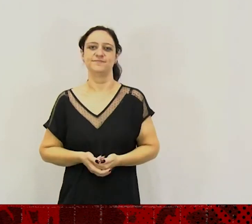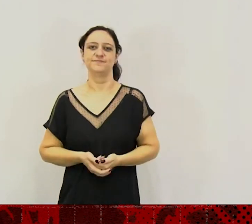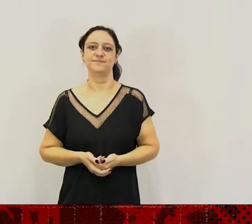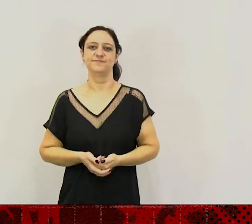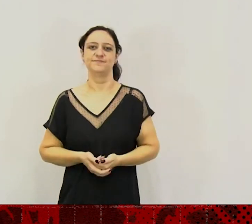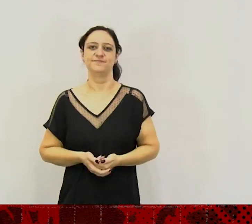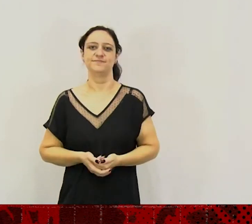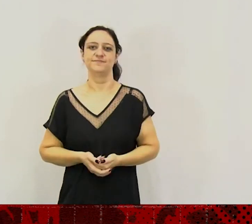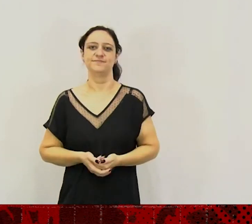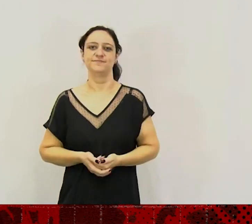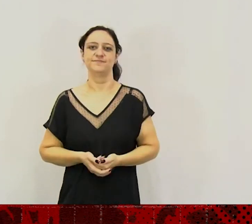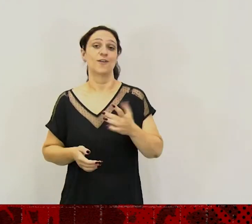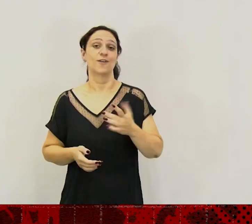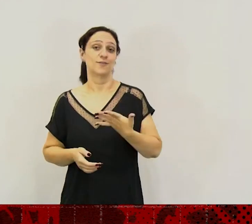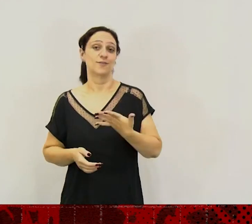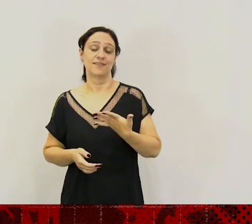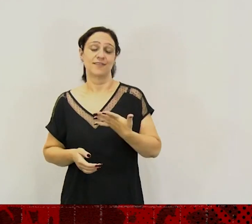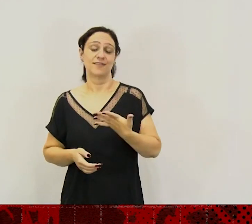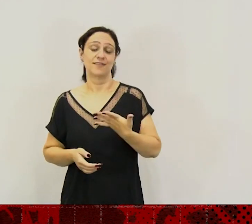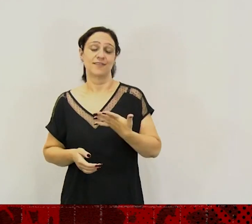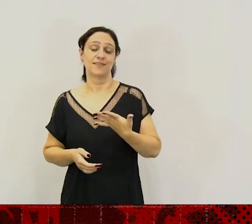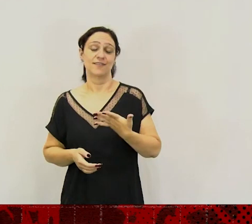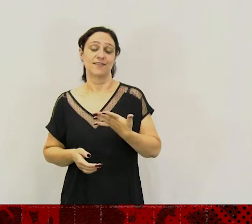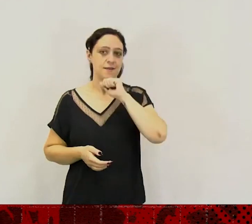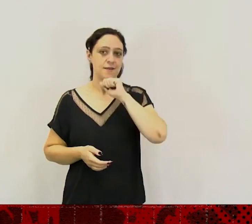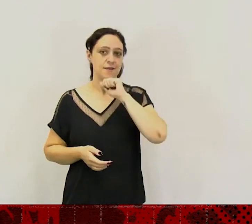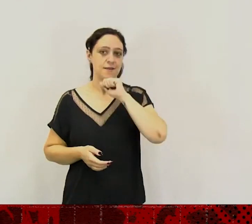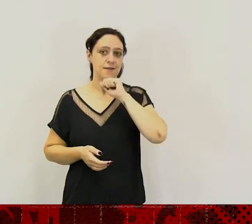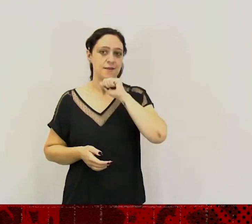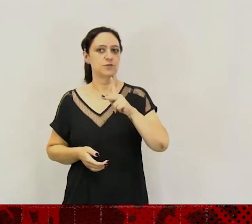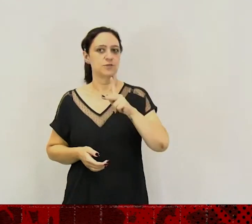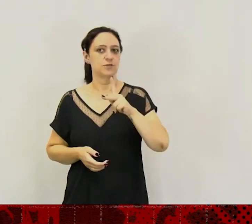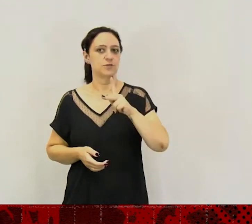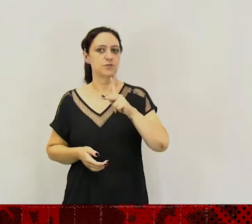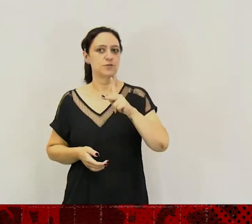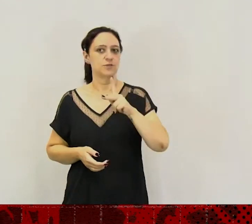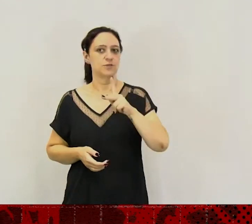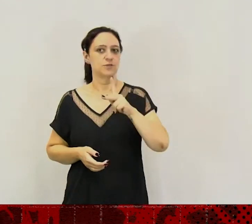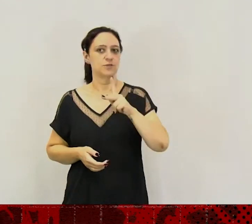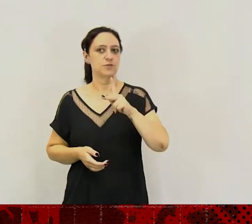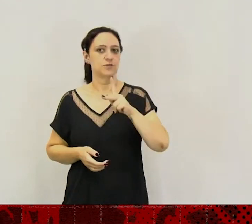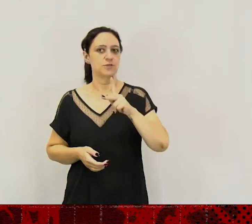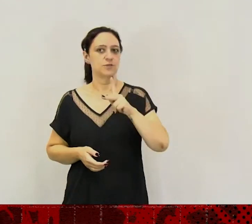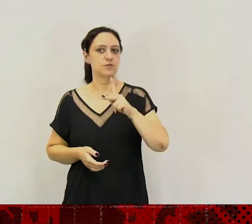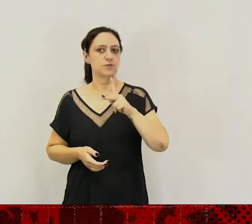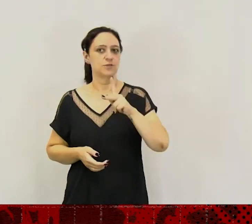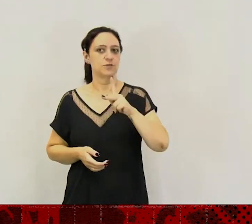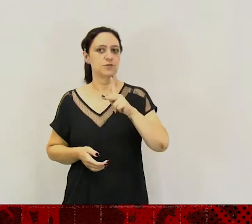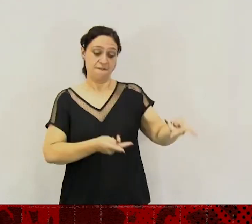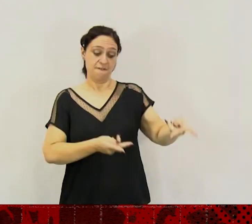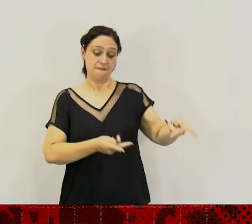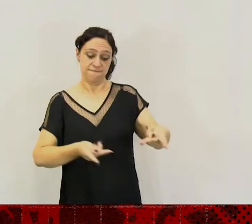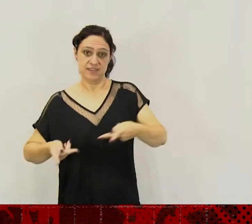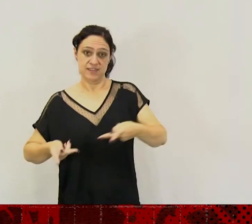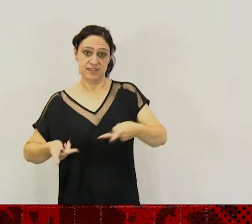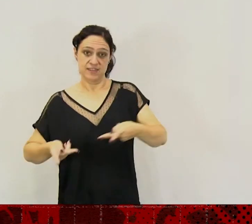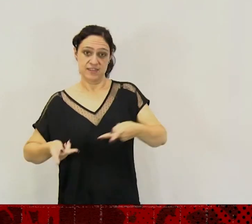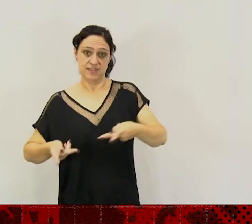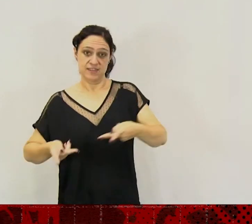Que chave que ela liga quando fala, ó, fulano vai passar 2 dias aqui em